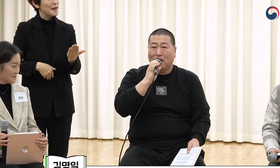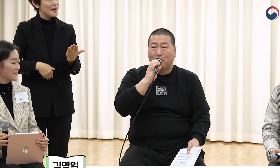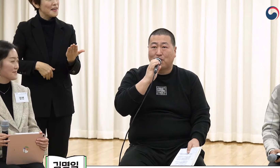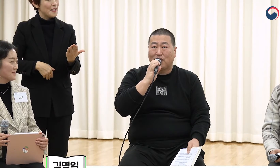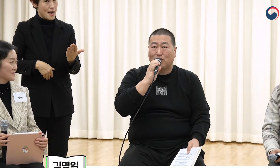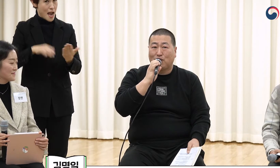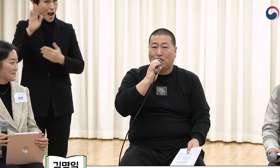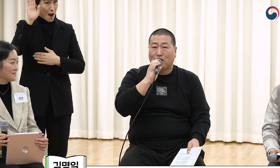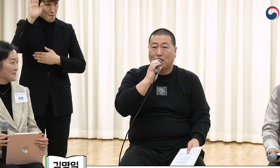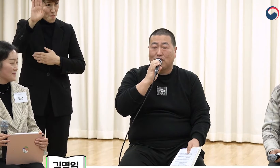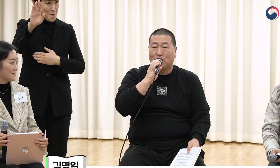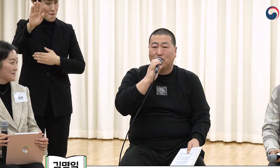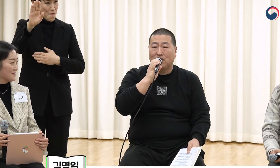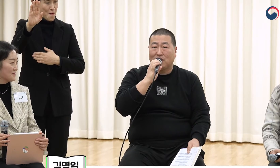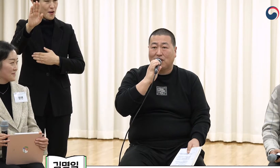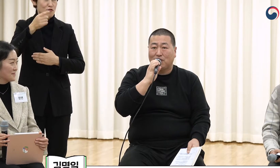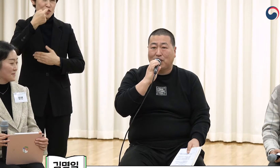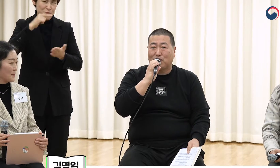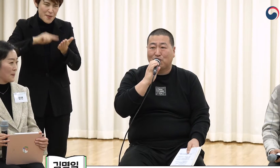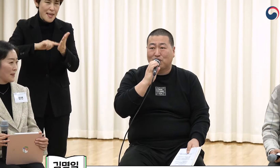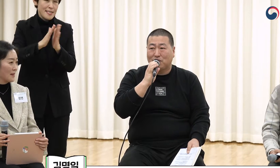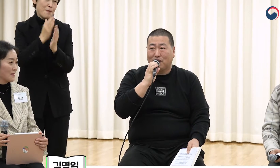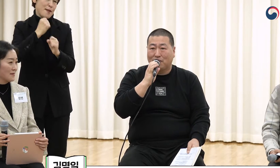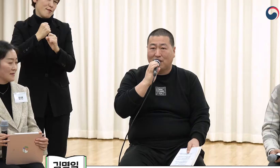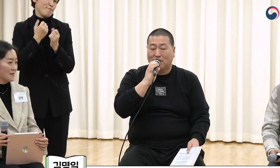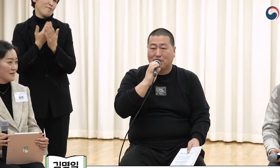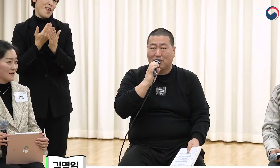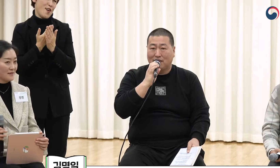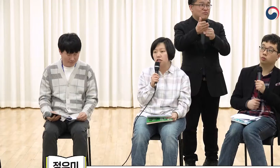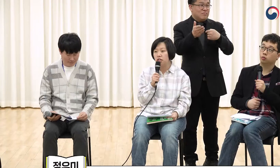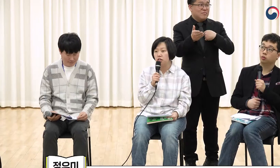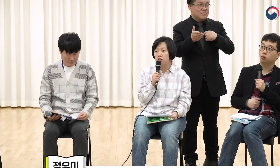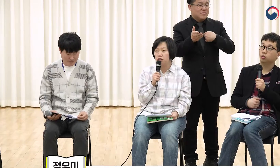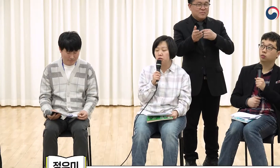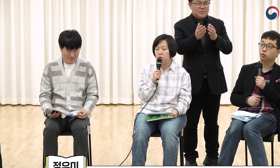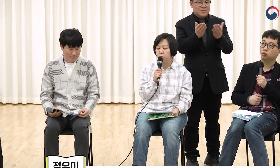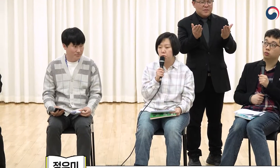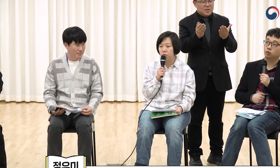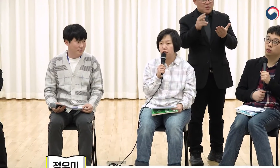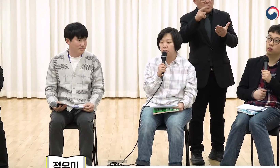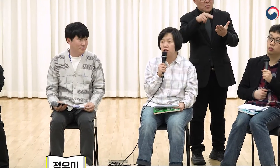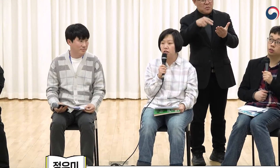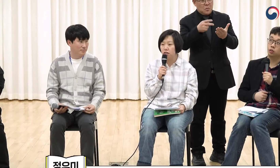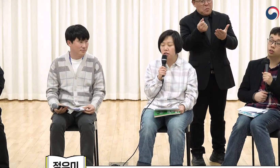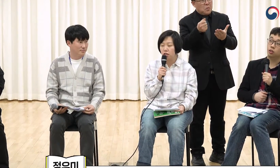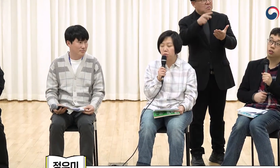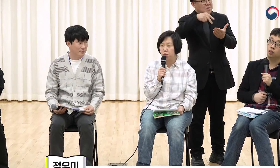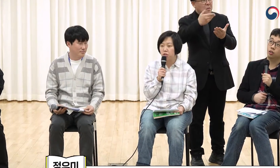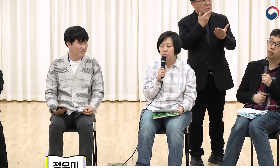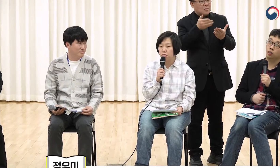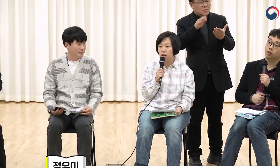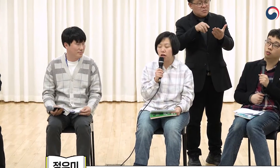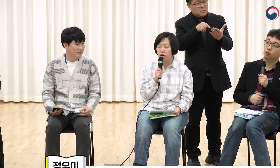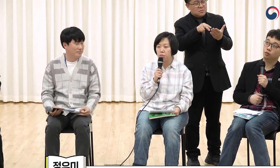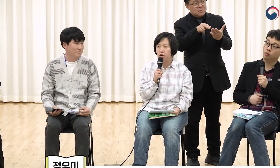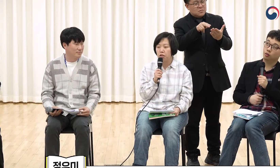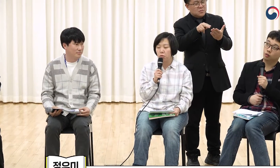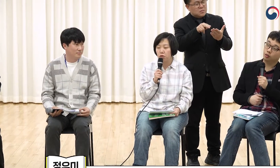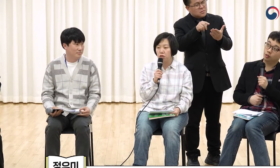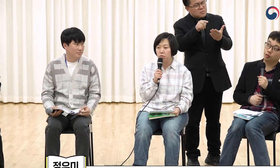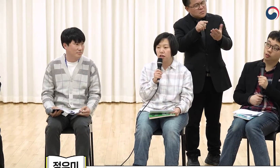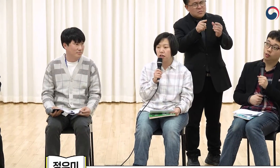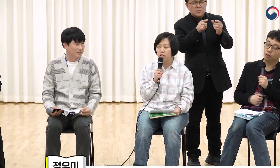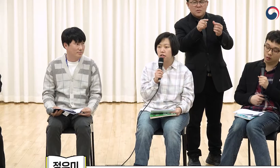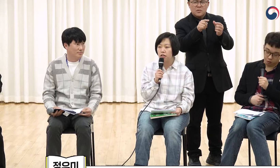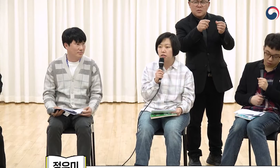그래서 앞으로 계속 더 쉽게 책을 만들어줬으면 감사하겠습니다. 책을 어느 정도는 보고 있어요. 근데 보면서도 이 말이